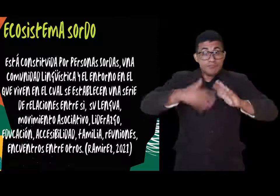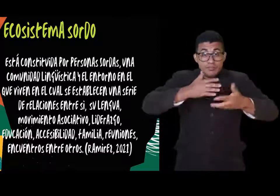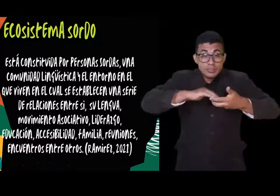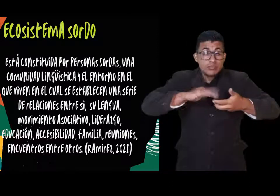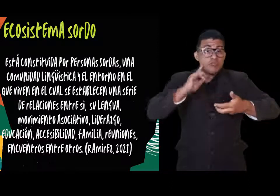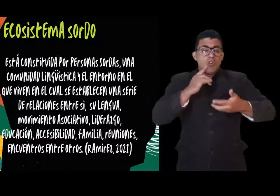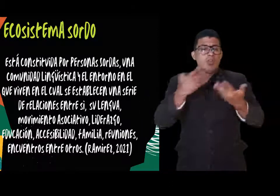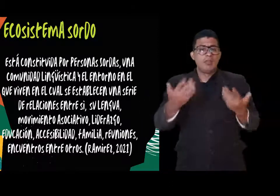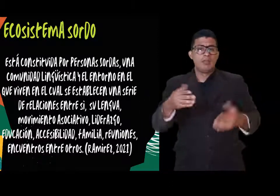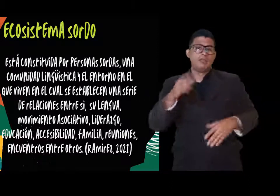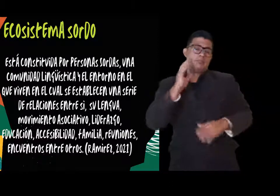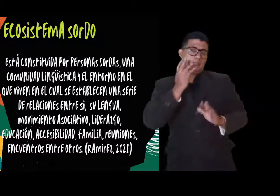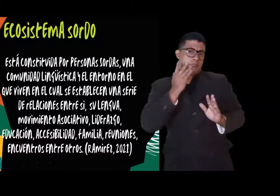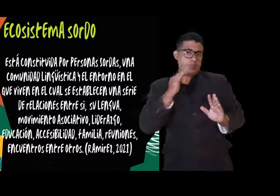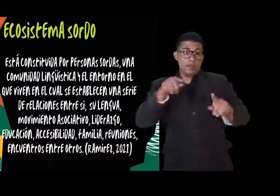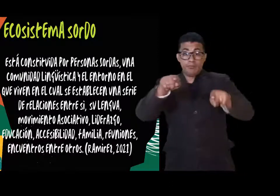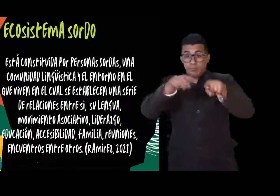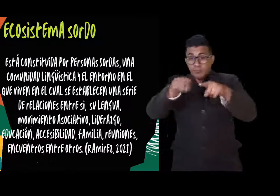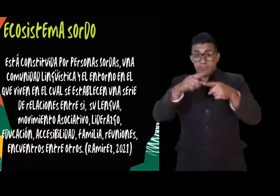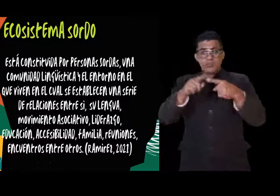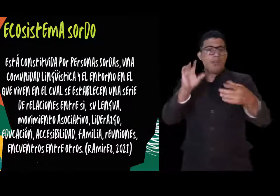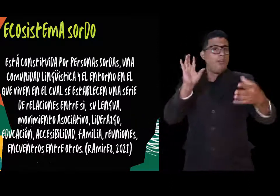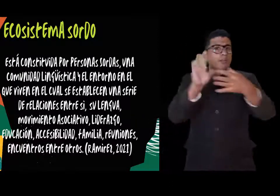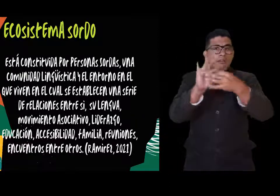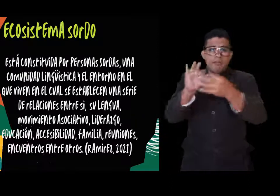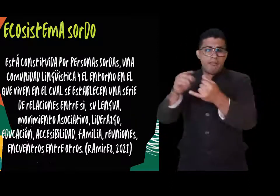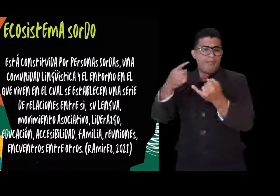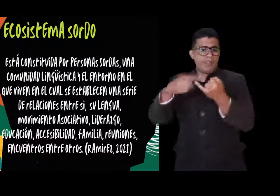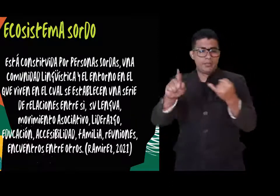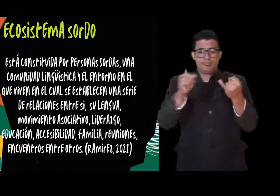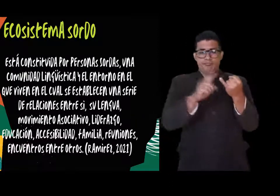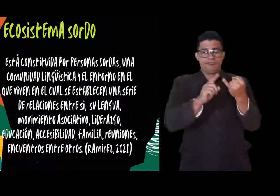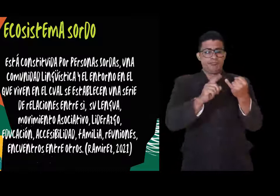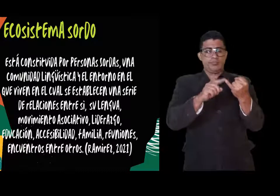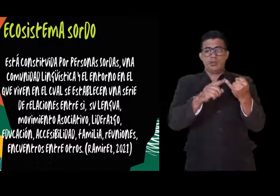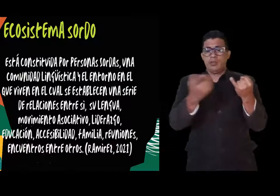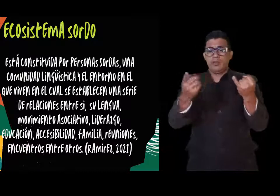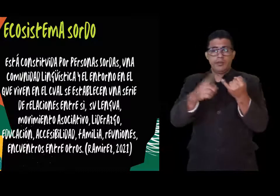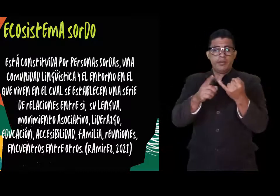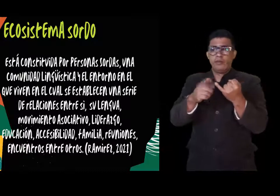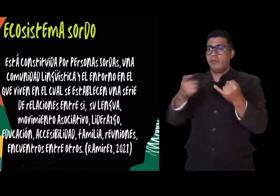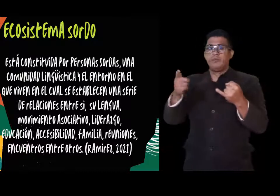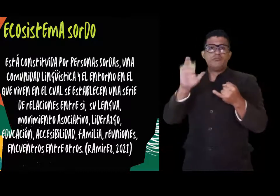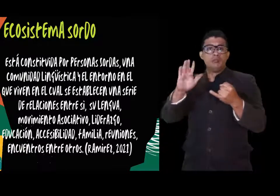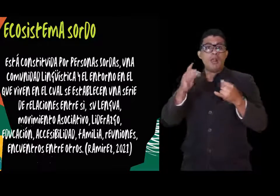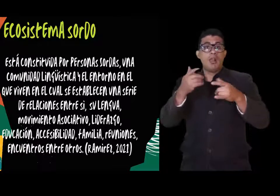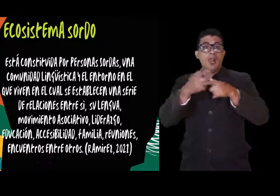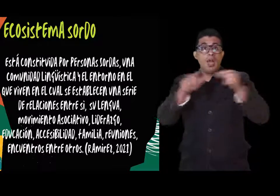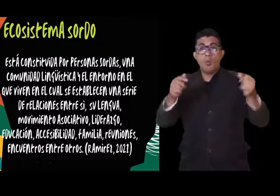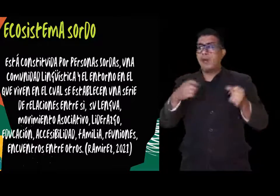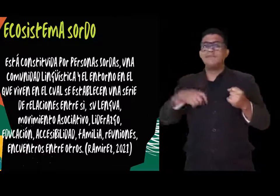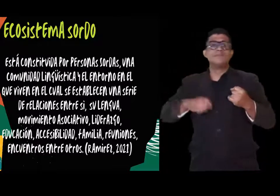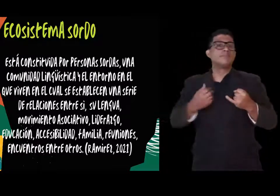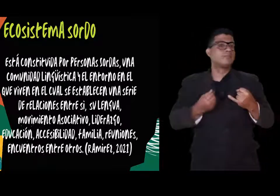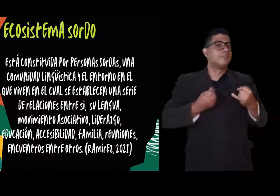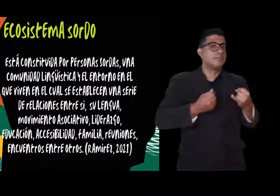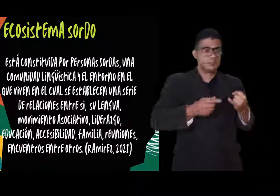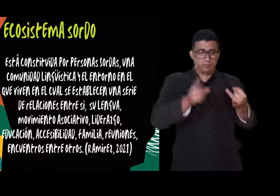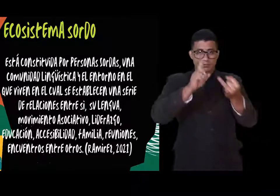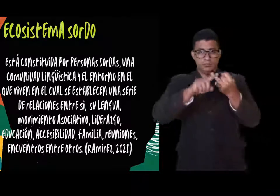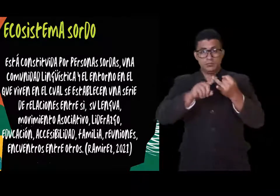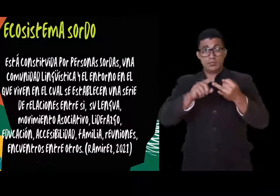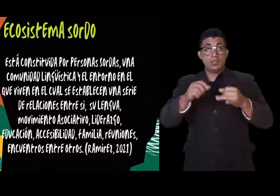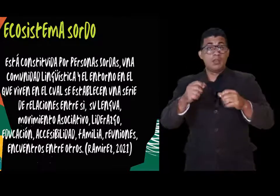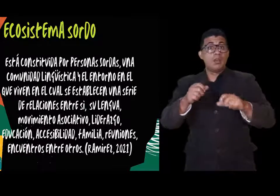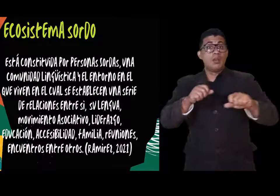además también se establece liderazgo, se establece relaciones también con